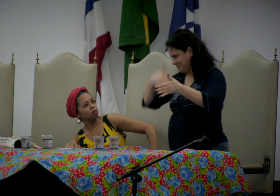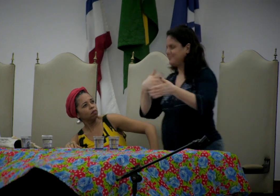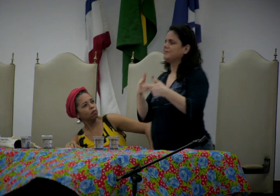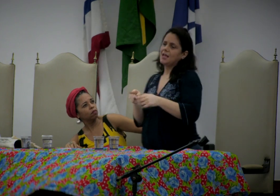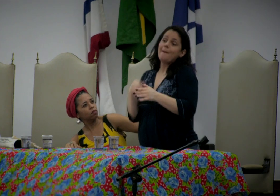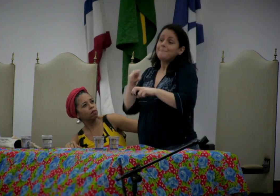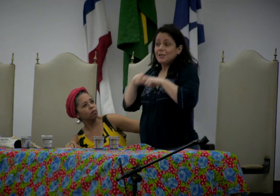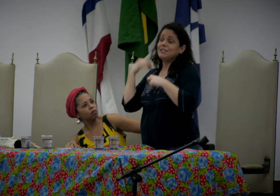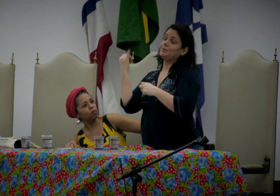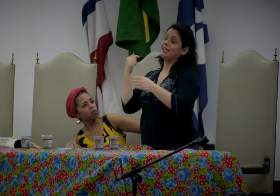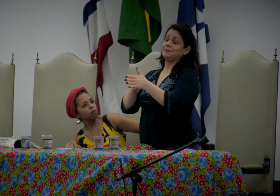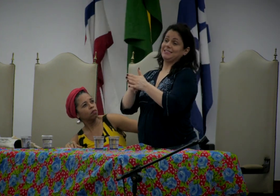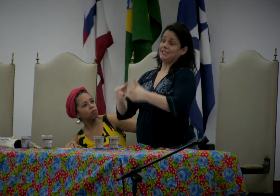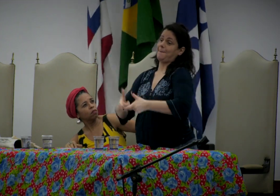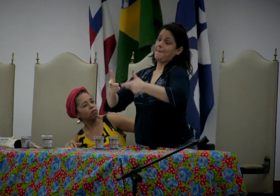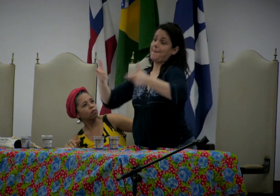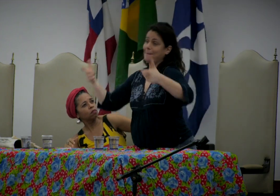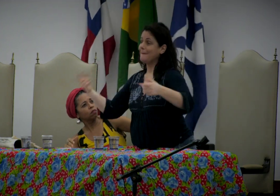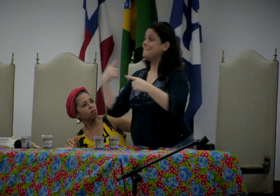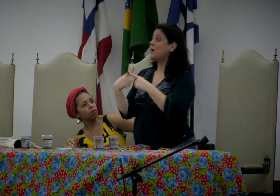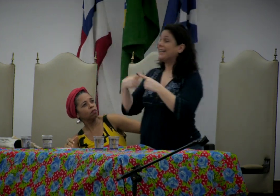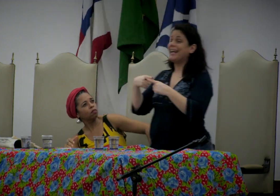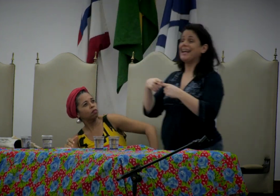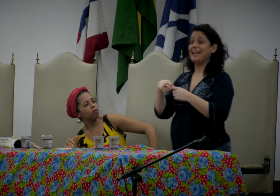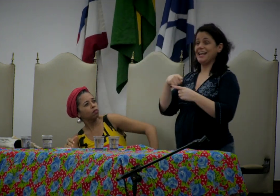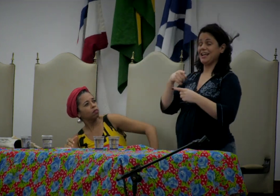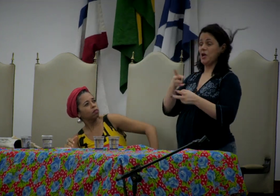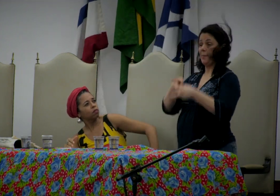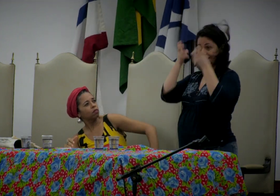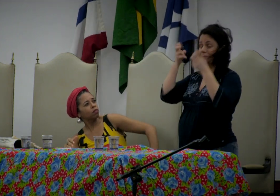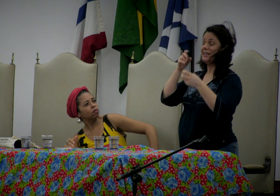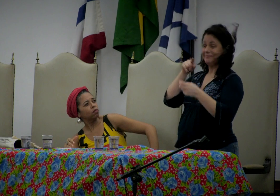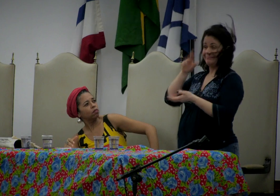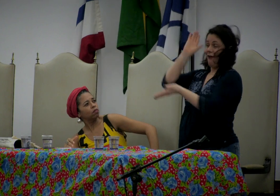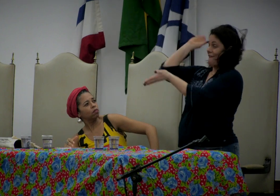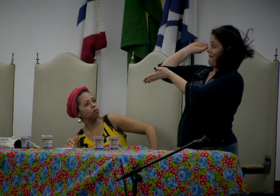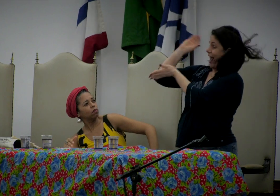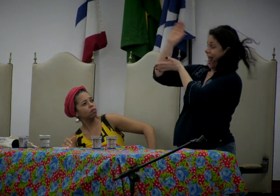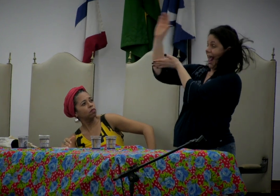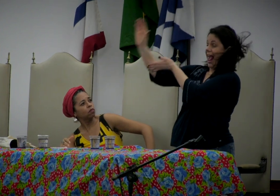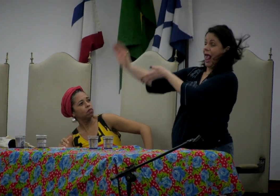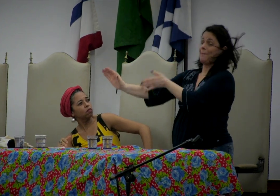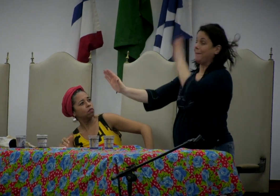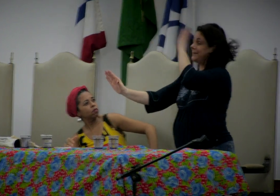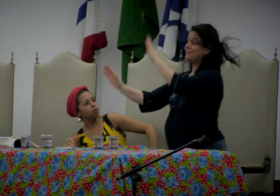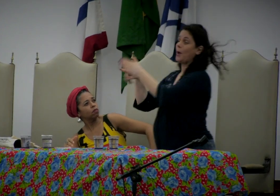pouco mais que a língua de sinais, ela é importante, e é importante a gente ampliar essas